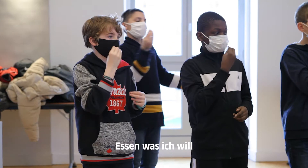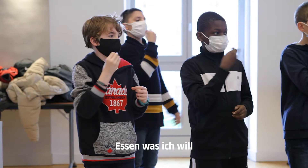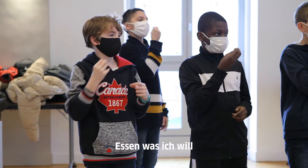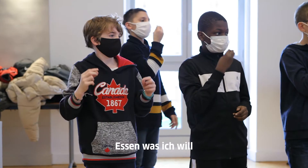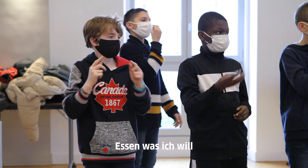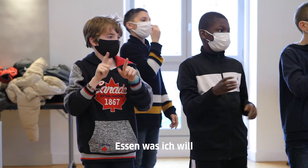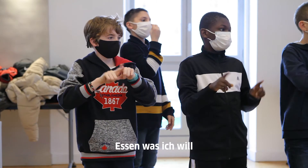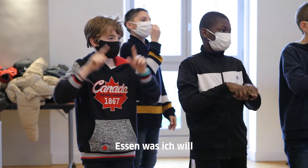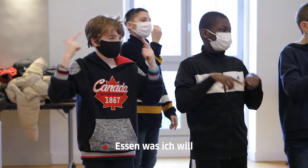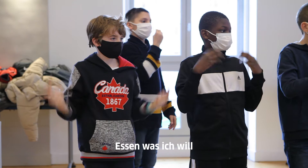Je mangerai comme je veux.